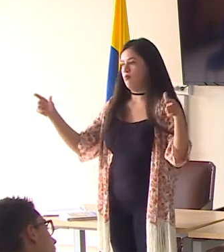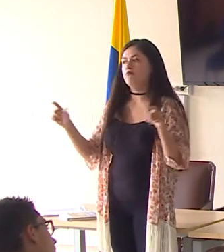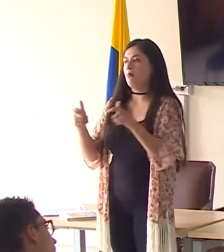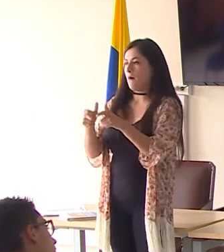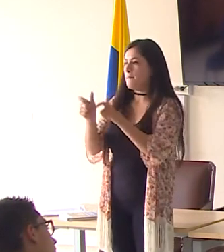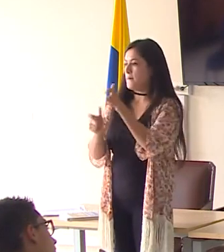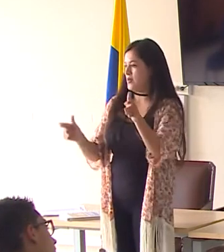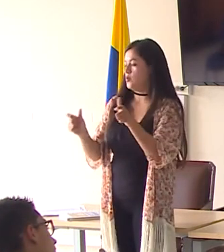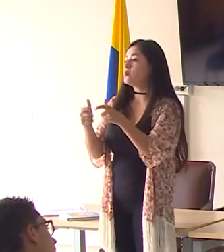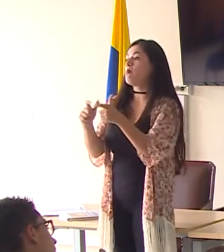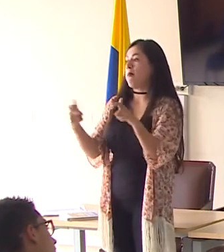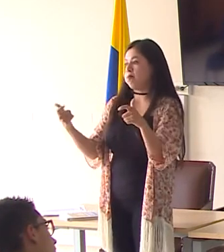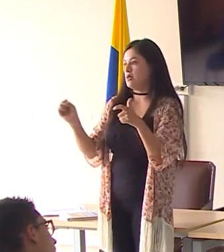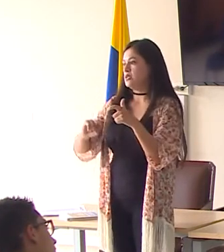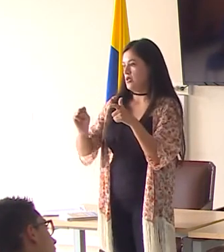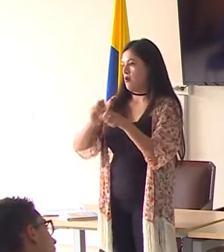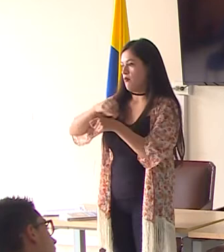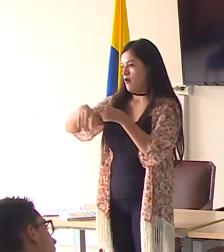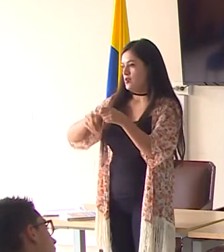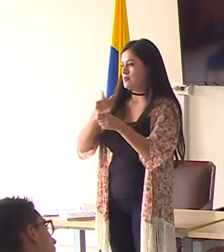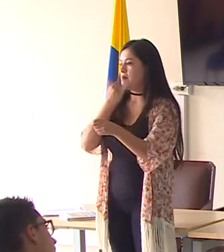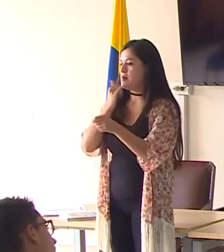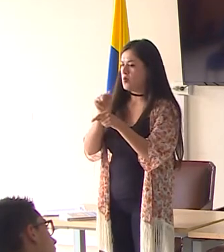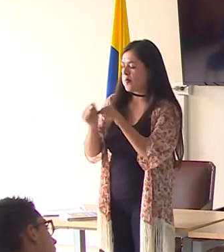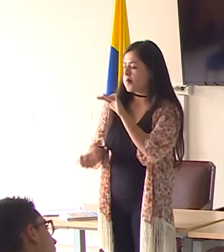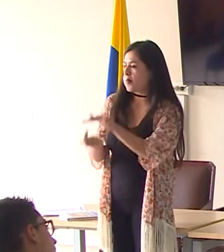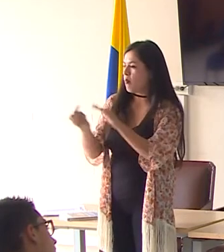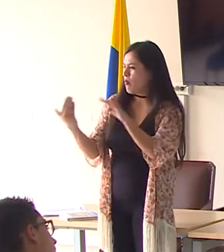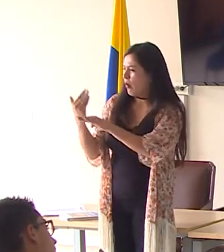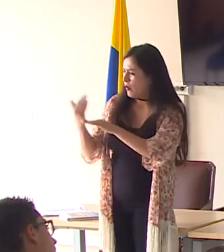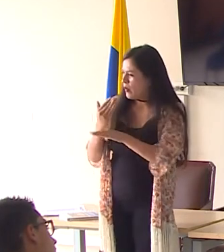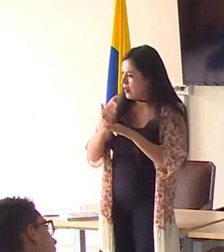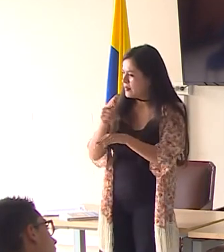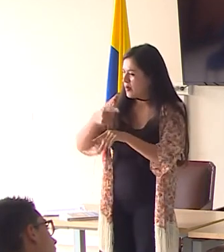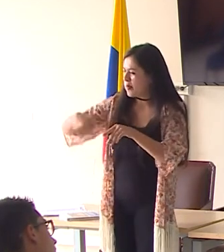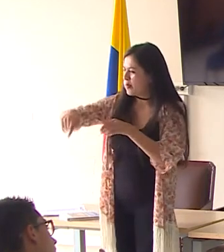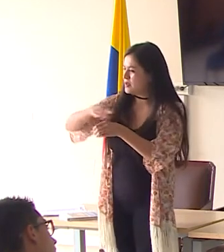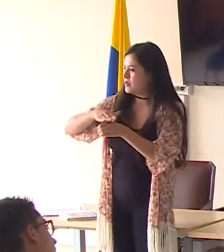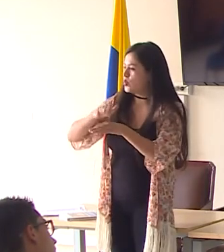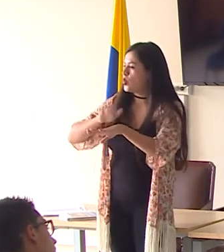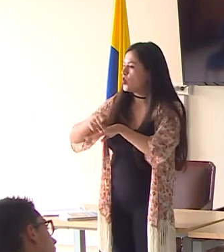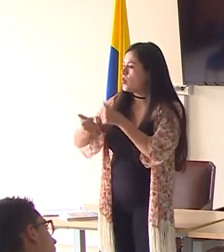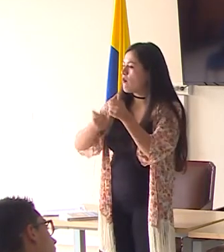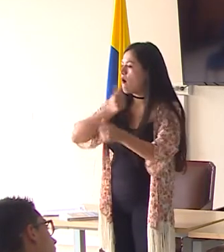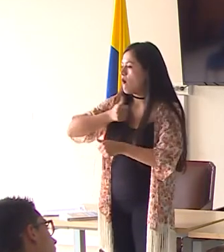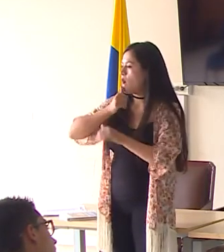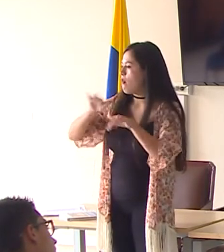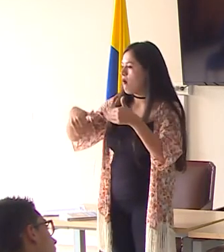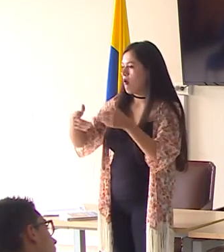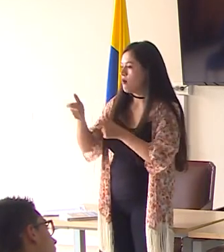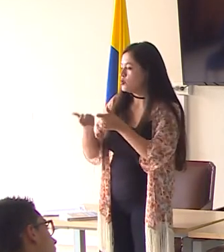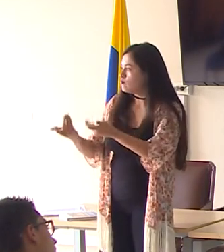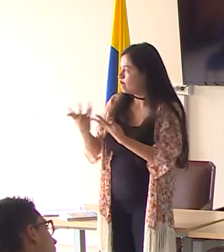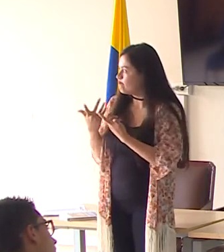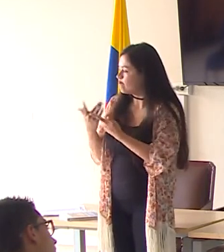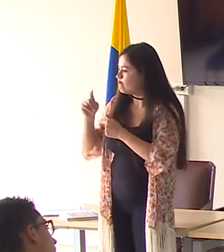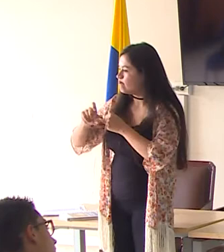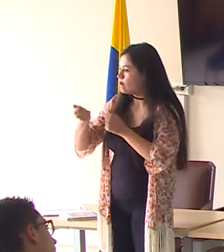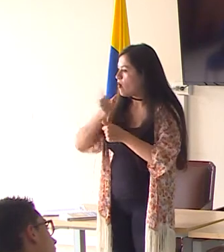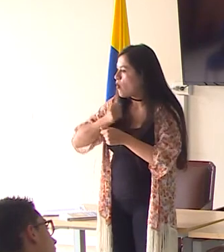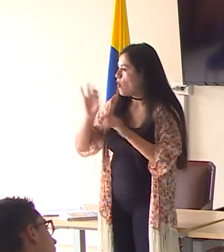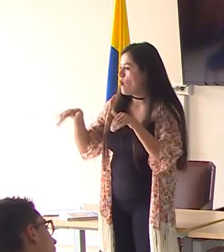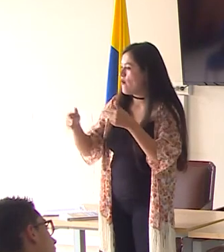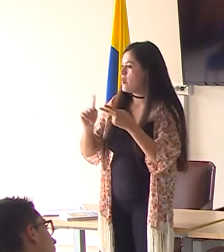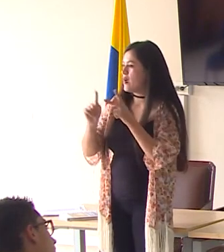ciudad eso generó una serie de conflictos básicamente por el agua por el acceso del agua y por la disposición de residuos